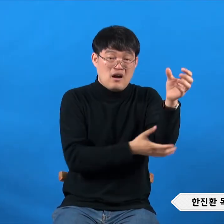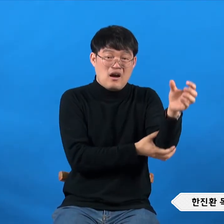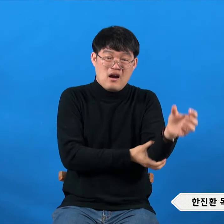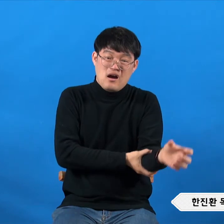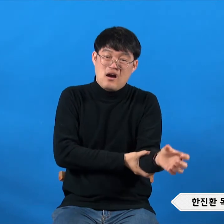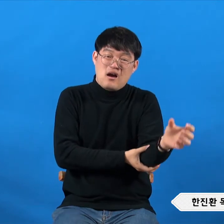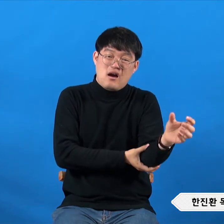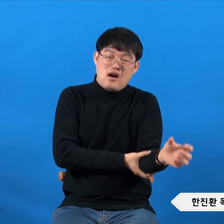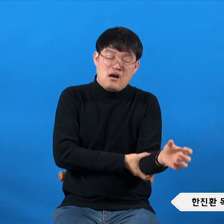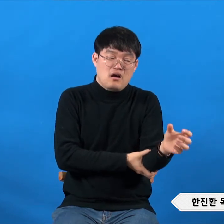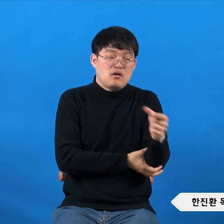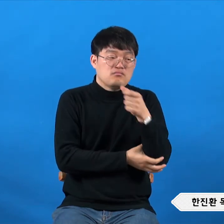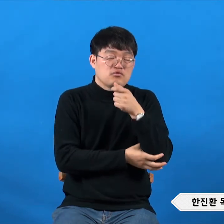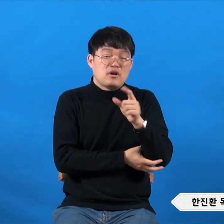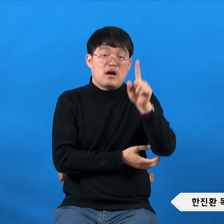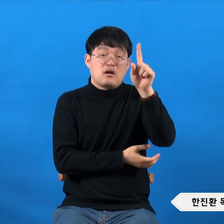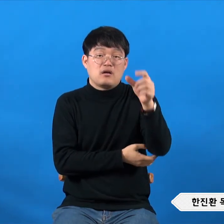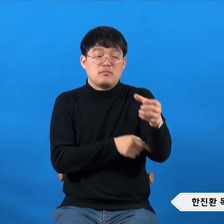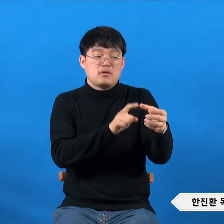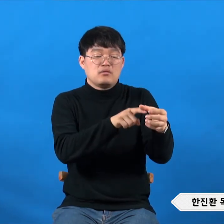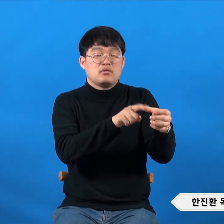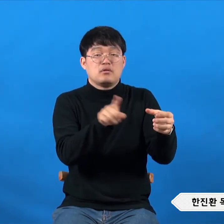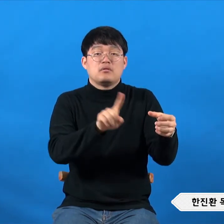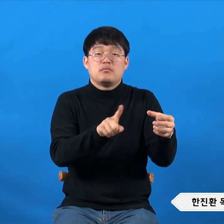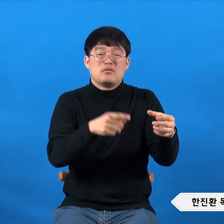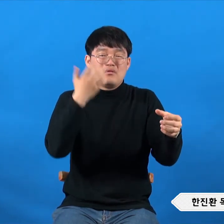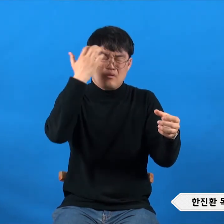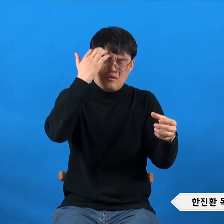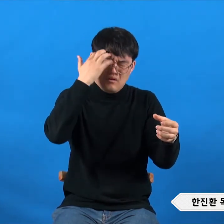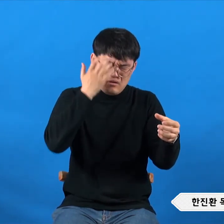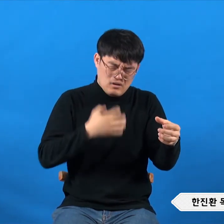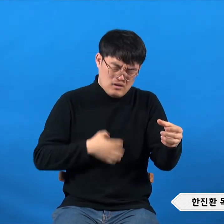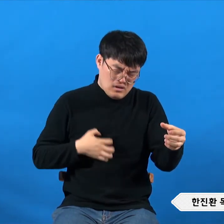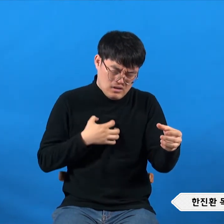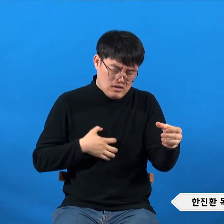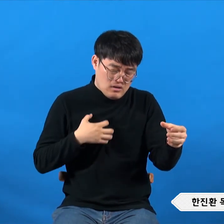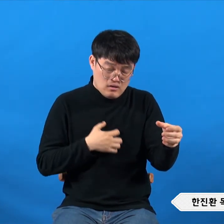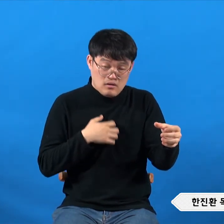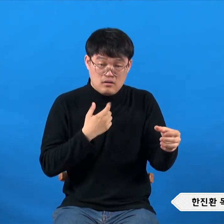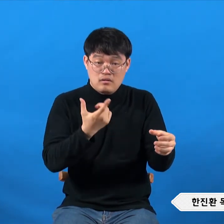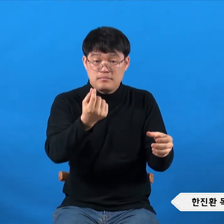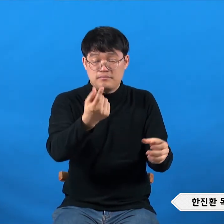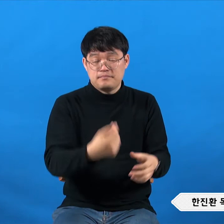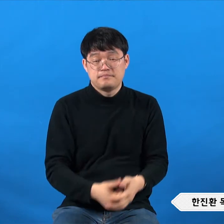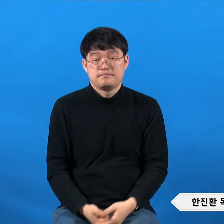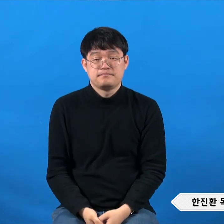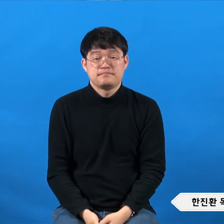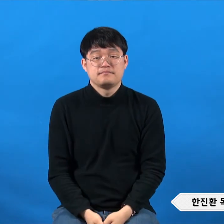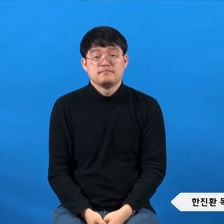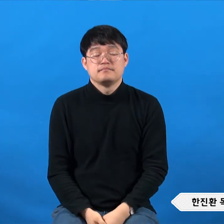있으라 하면 물 한 컵이지만은 그건 완전히 고통일 것입니다.